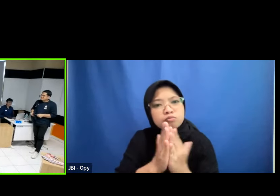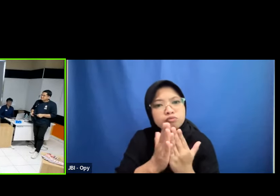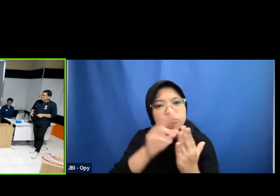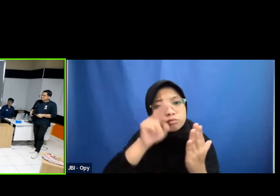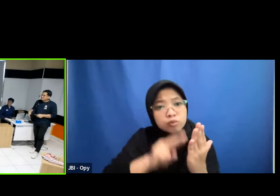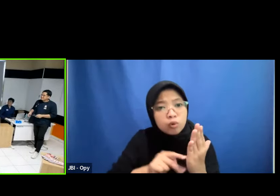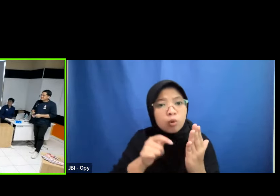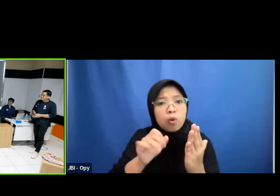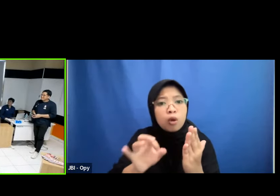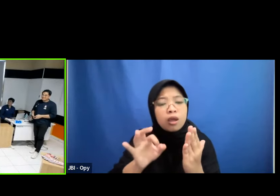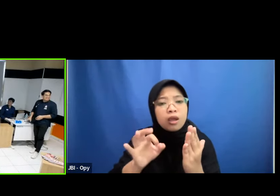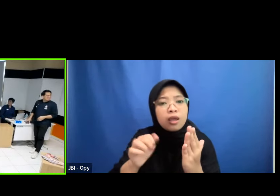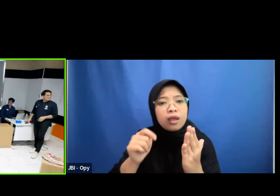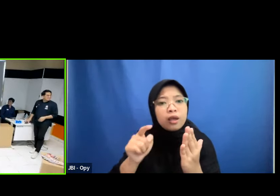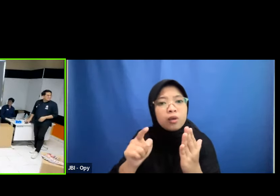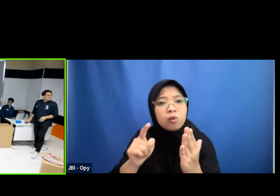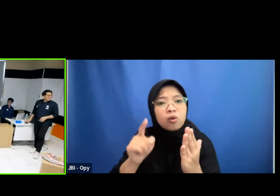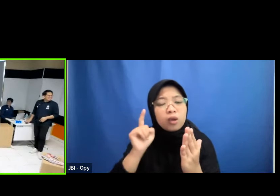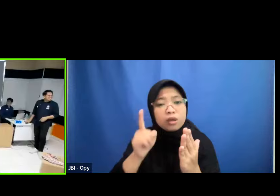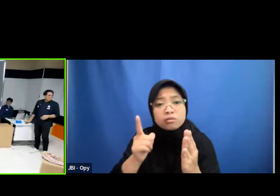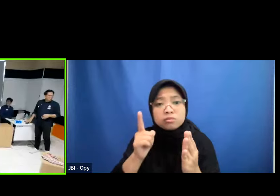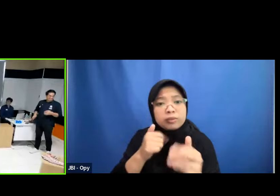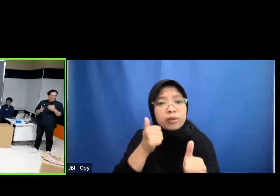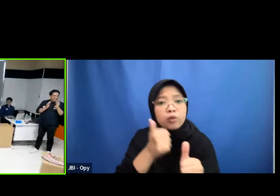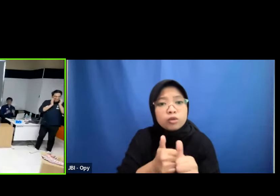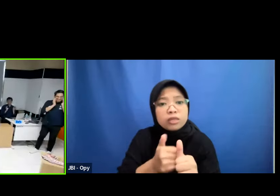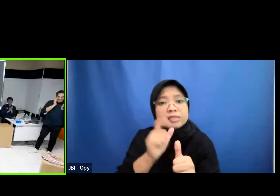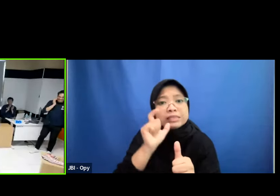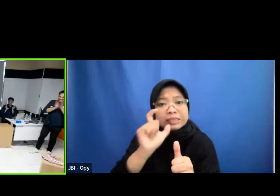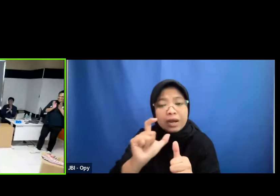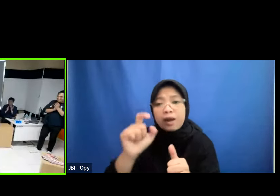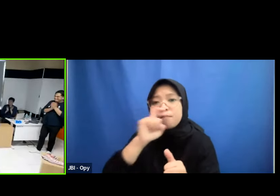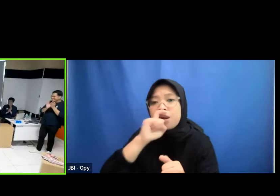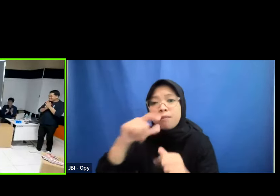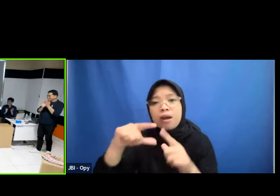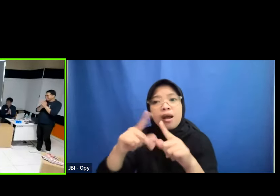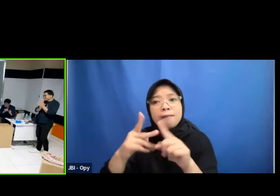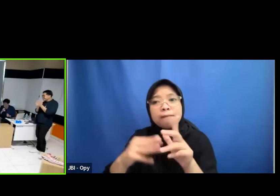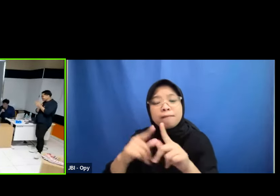i decided to like oke I will follow steps and